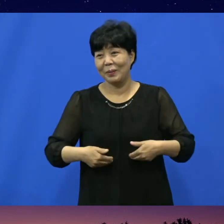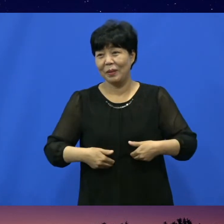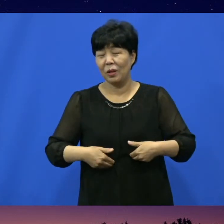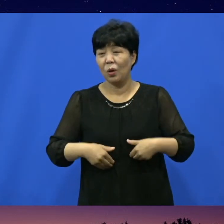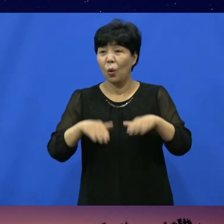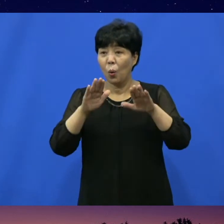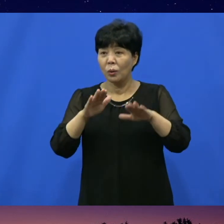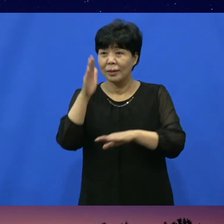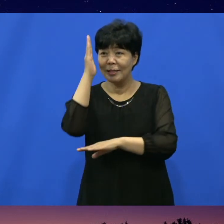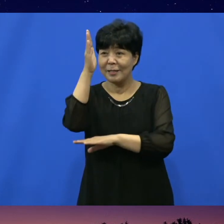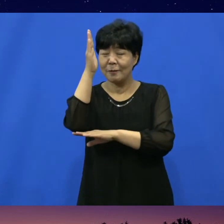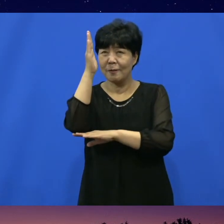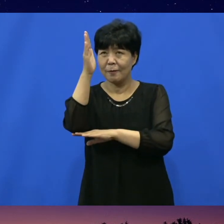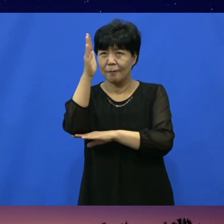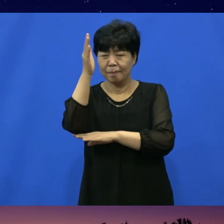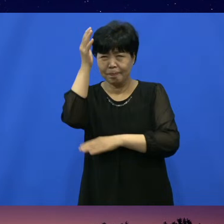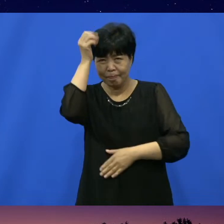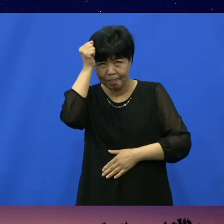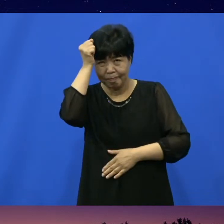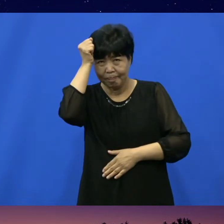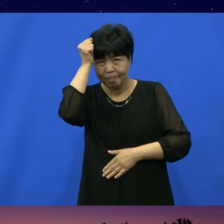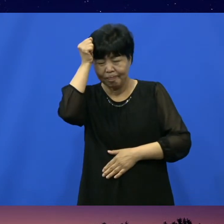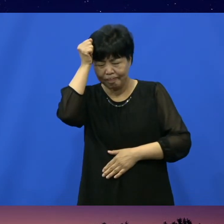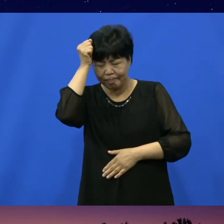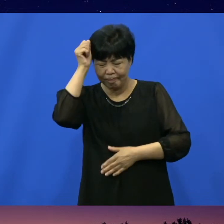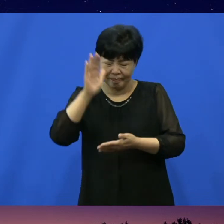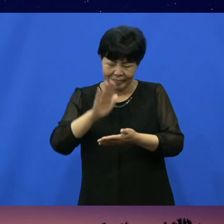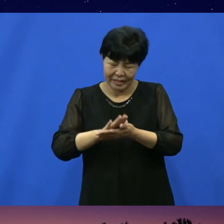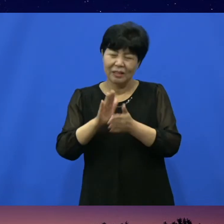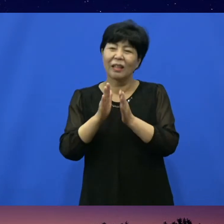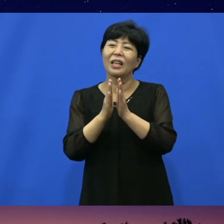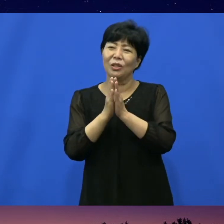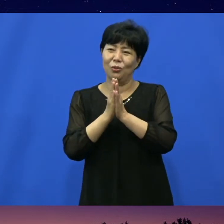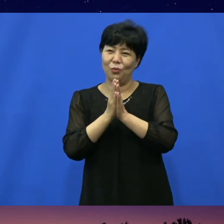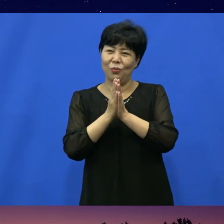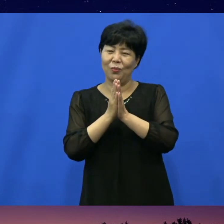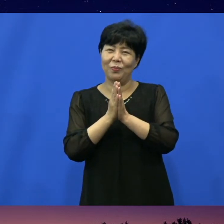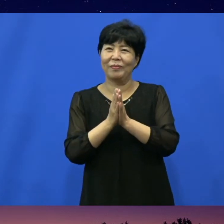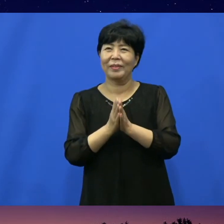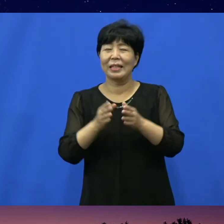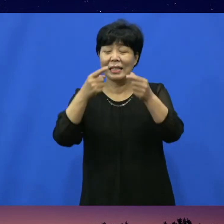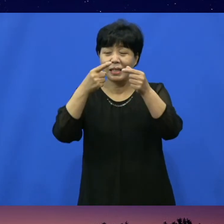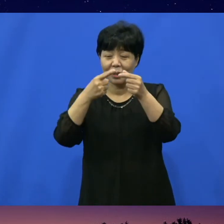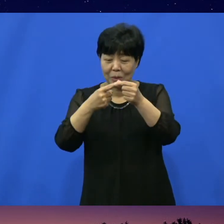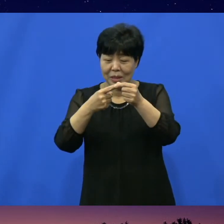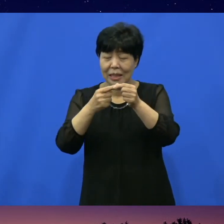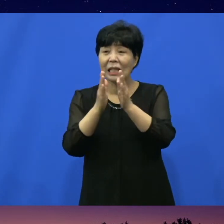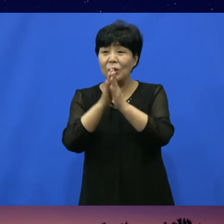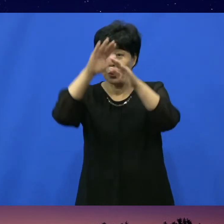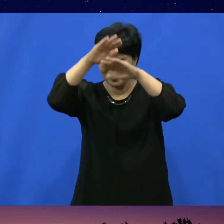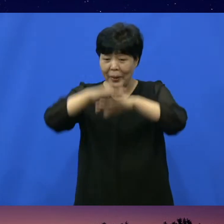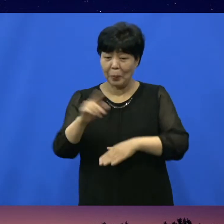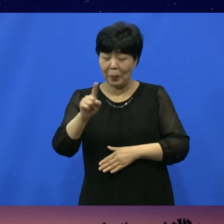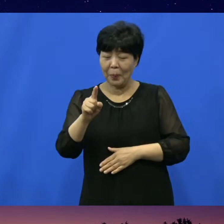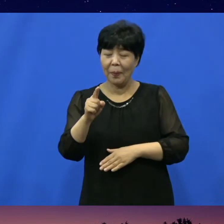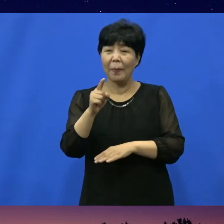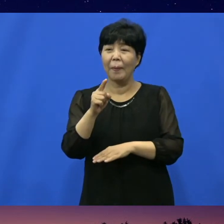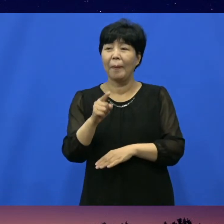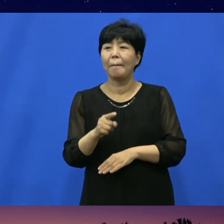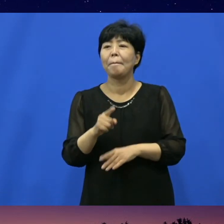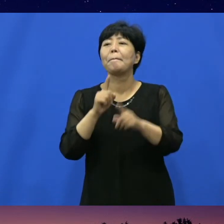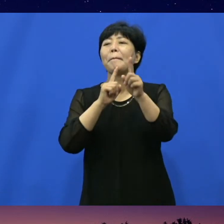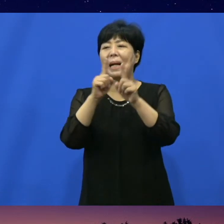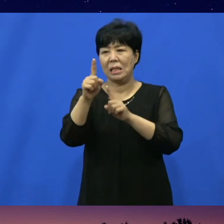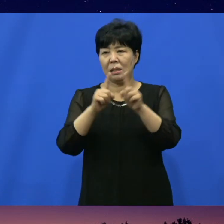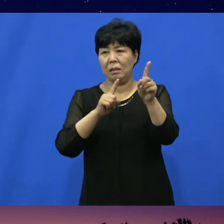가지고 기도하는 게 중요합니다. 여러분들 이제 다른 기도 제목도 가지고 기도하시되 첫 번째 기도는 뭐냐? 말씀을 가지고